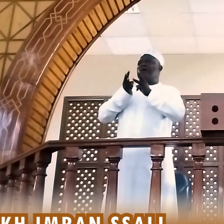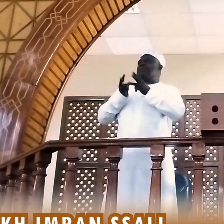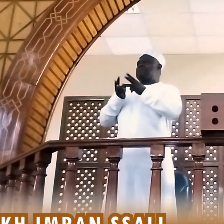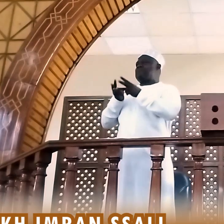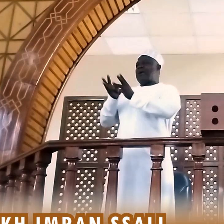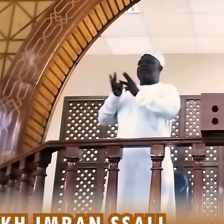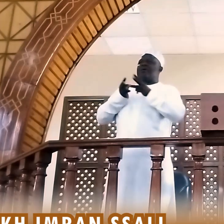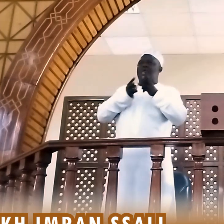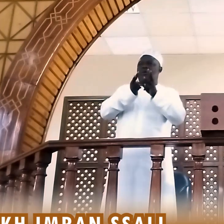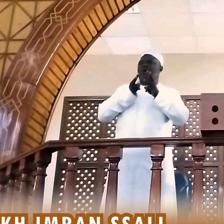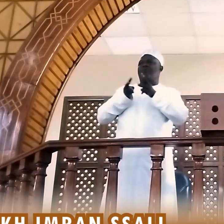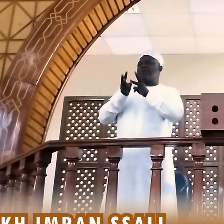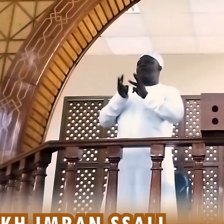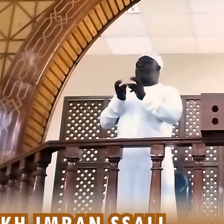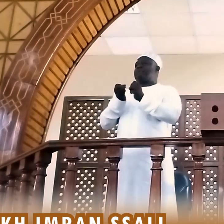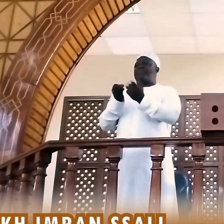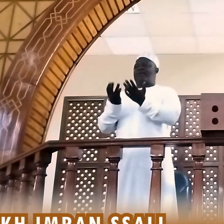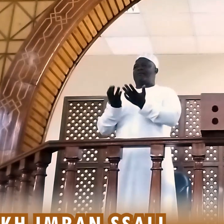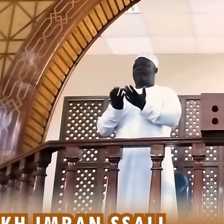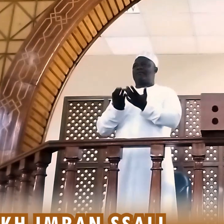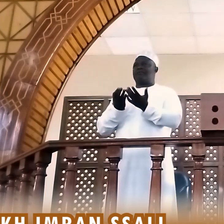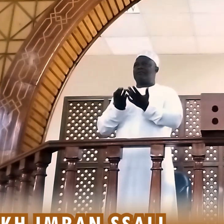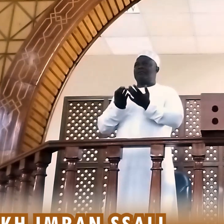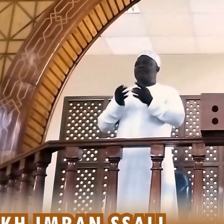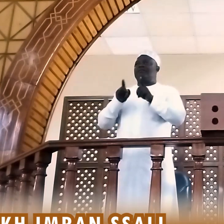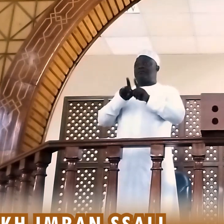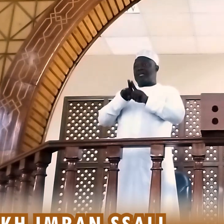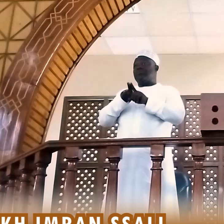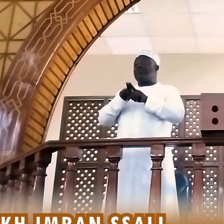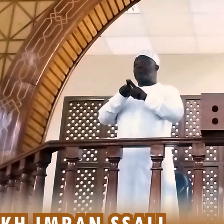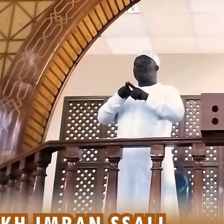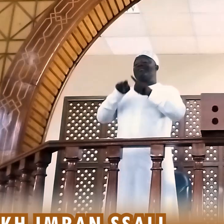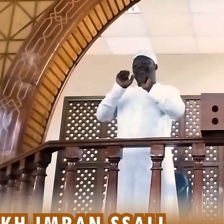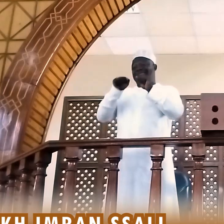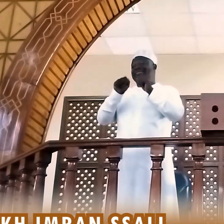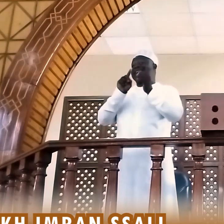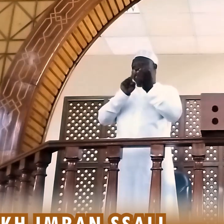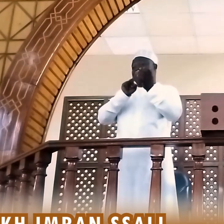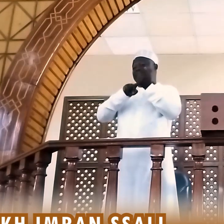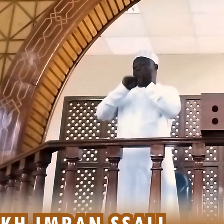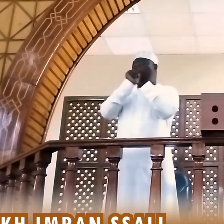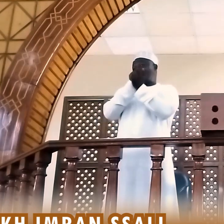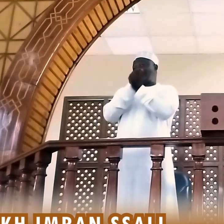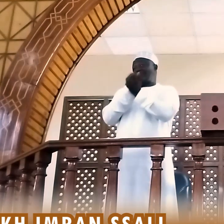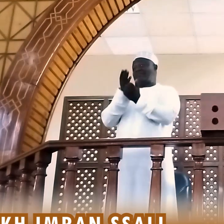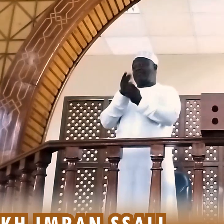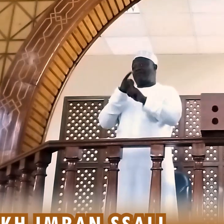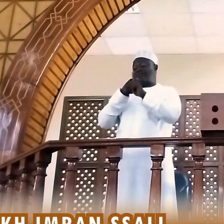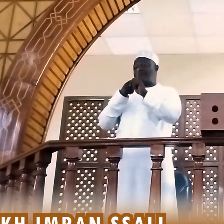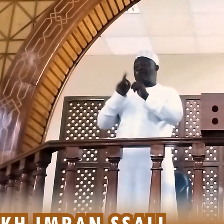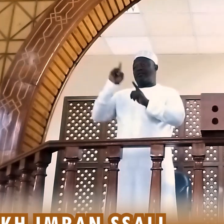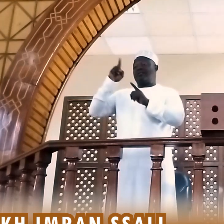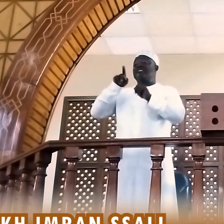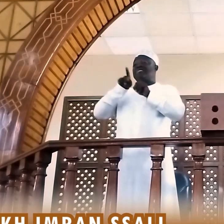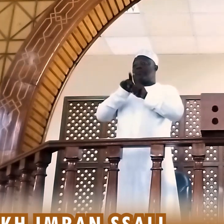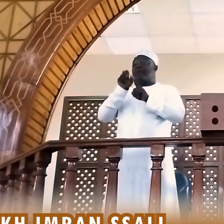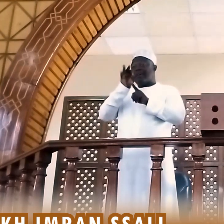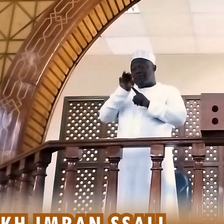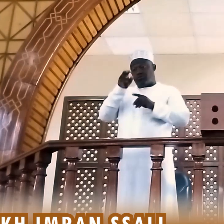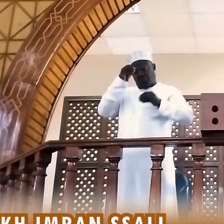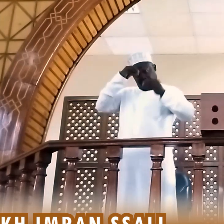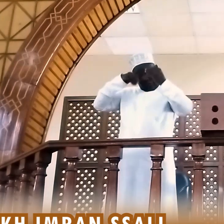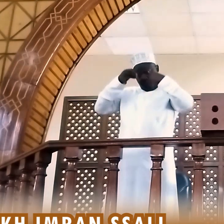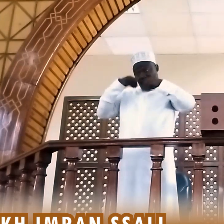وخطبائنا أن يقوموها ما استطاعوا إلى ذلك سبيلا وأن يخصص